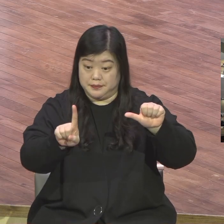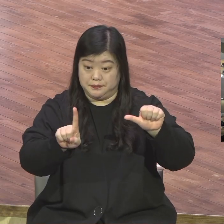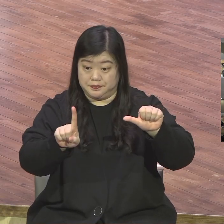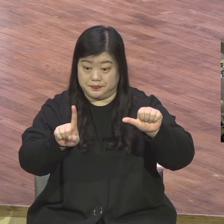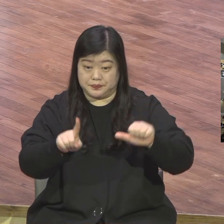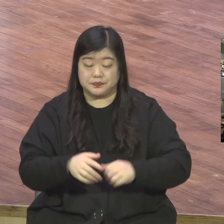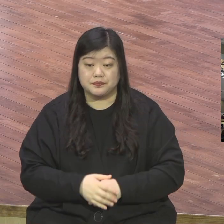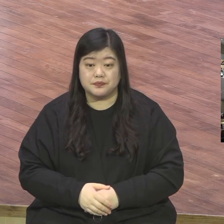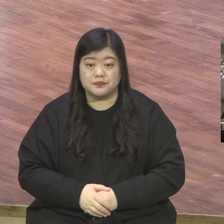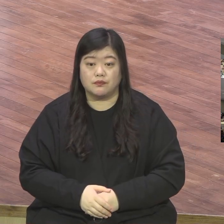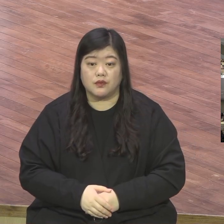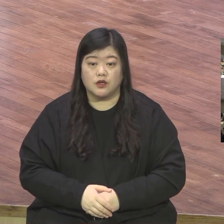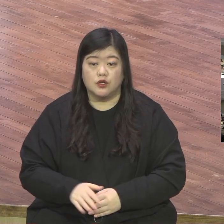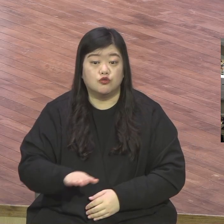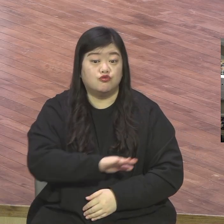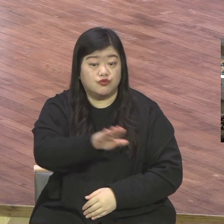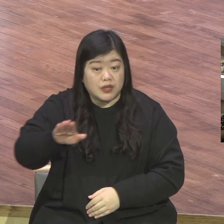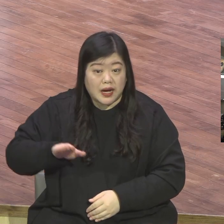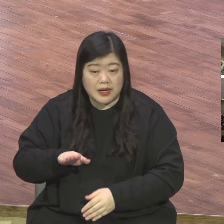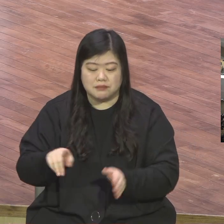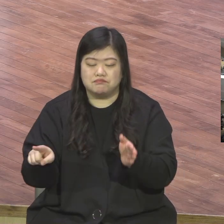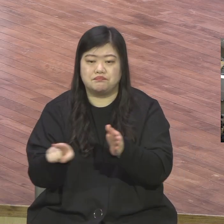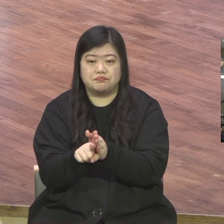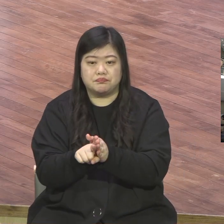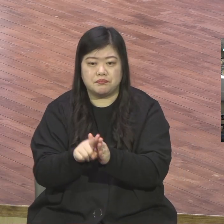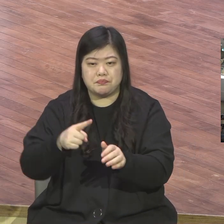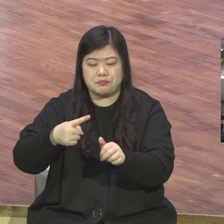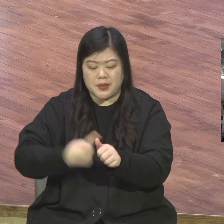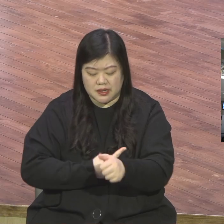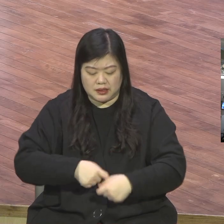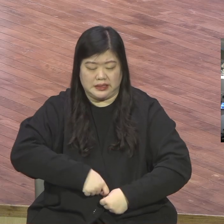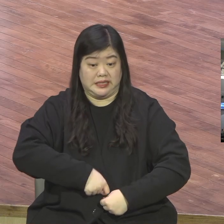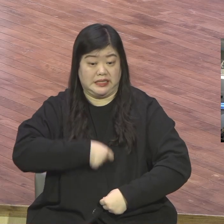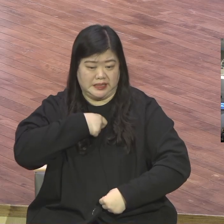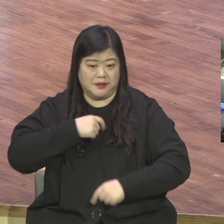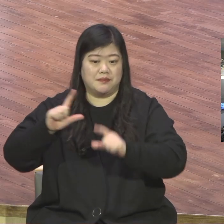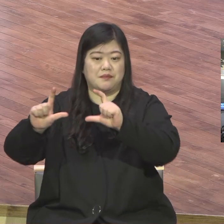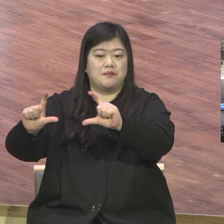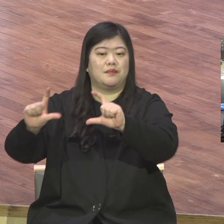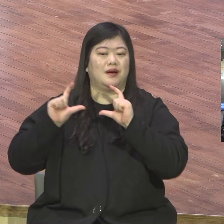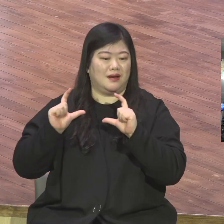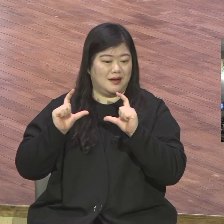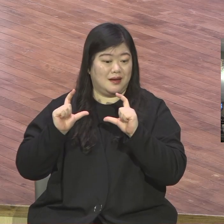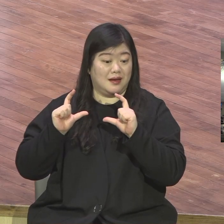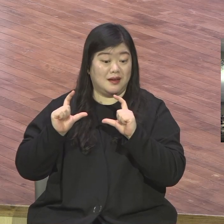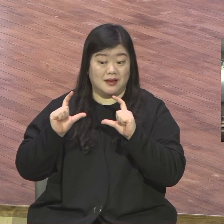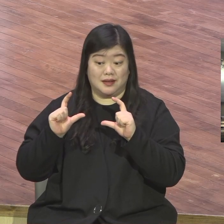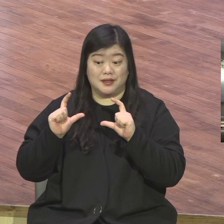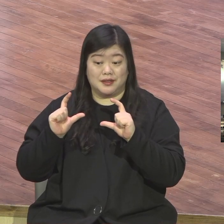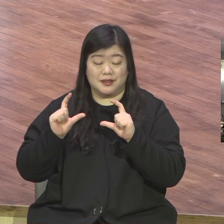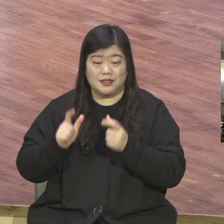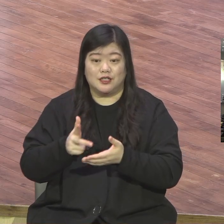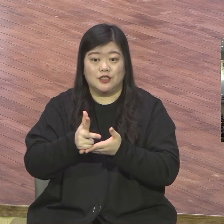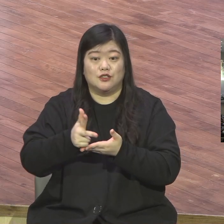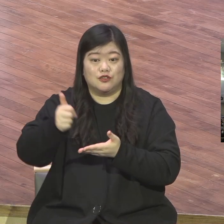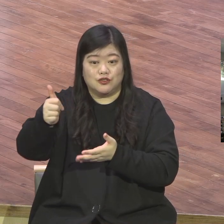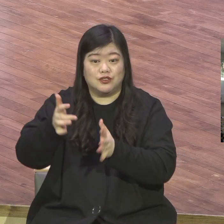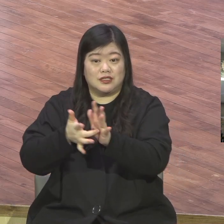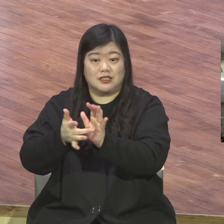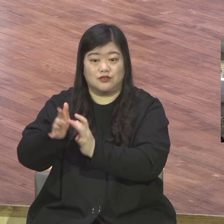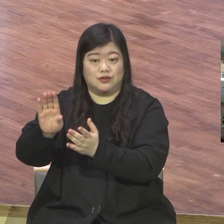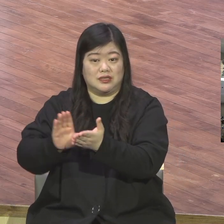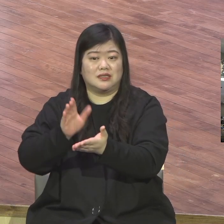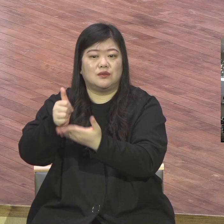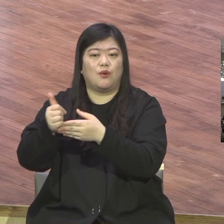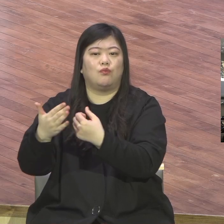그러므로 우리가 믿음으로 어렵다 하심을 받았으니 우리 주 예수